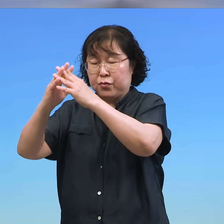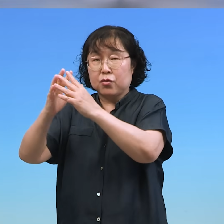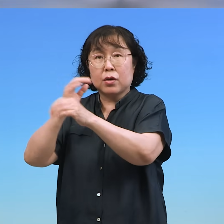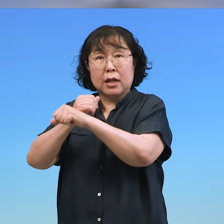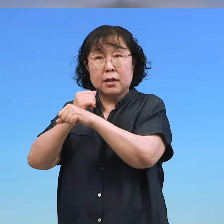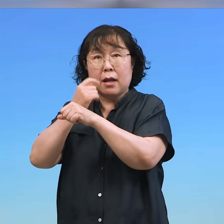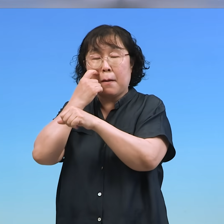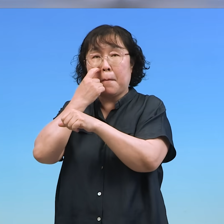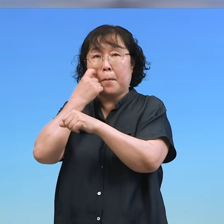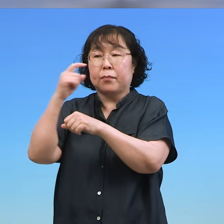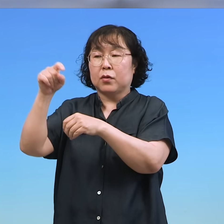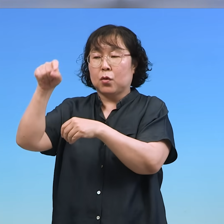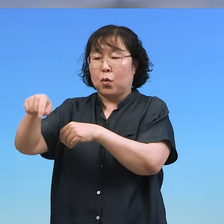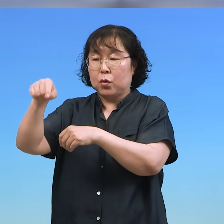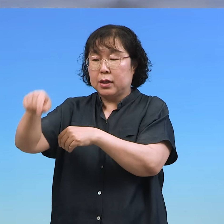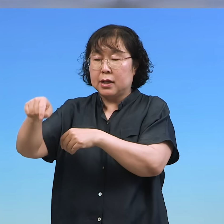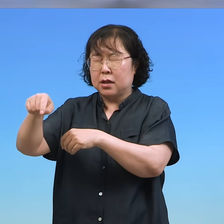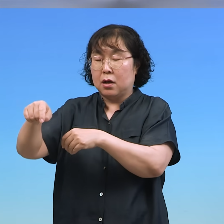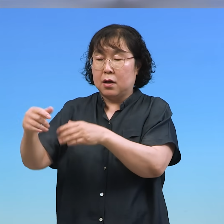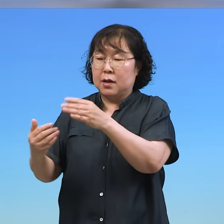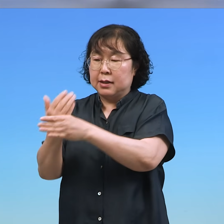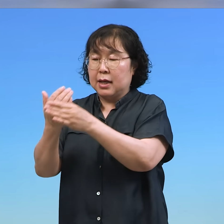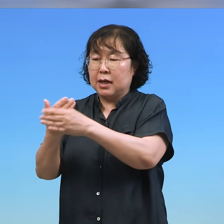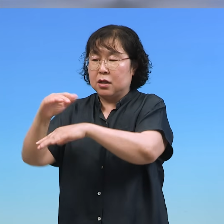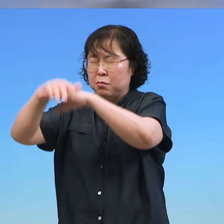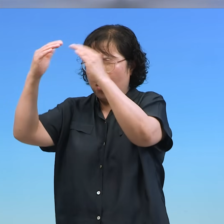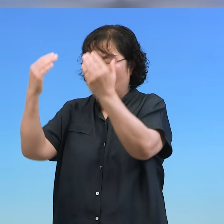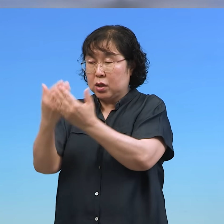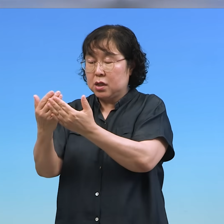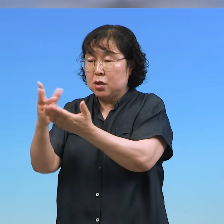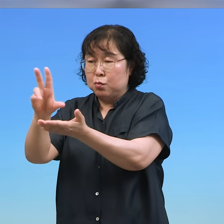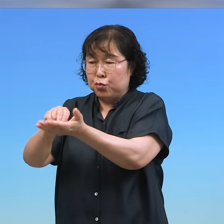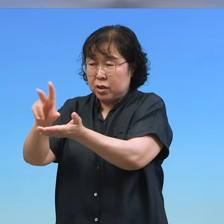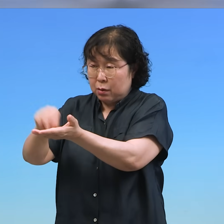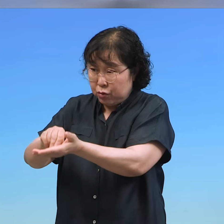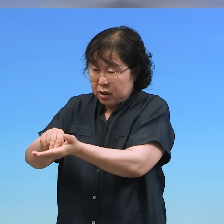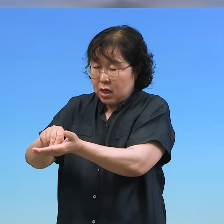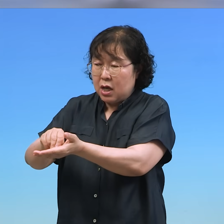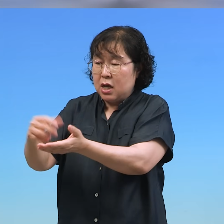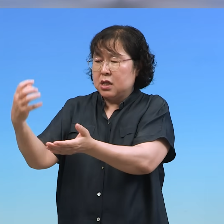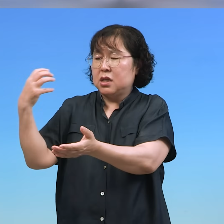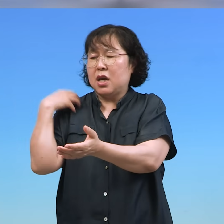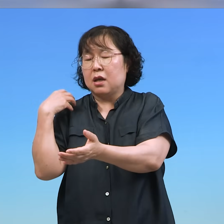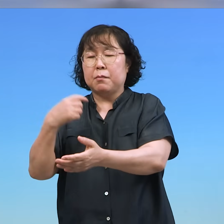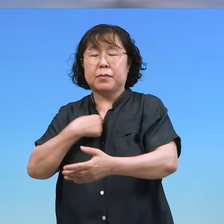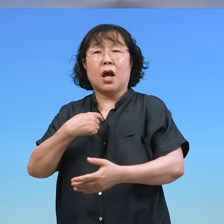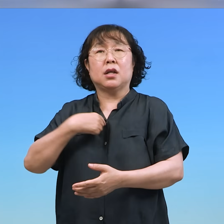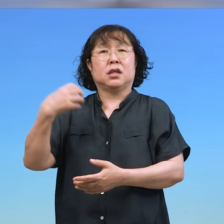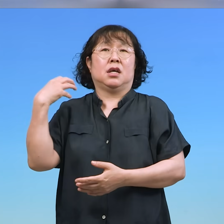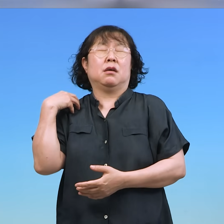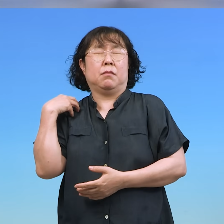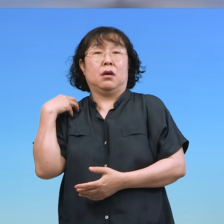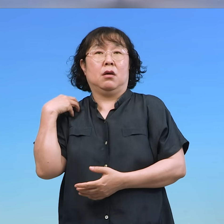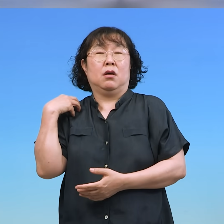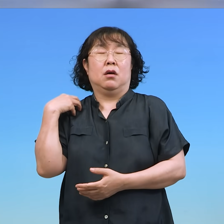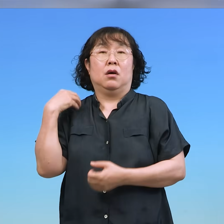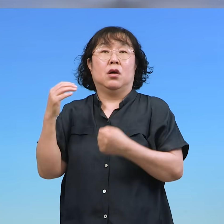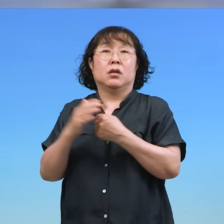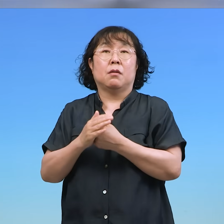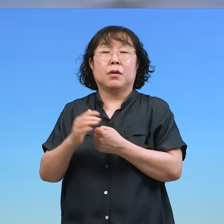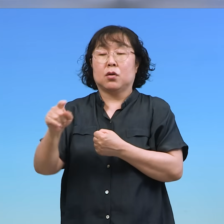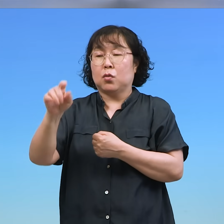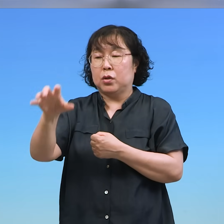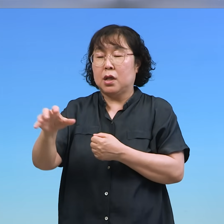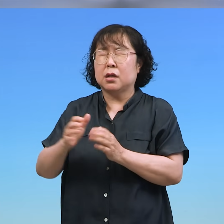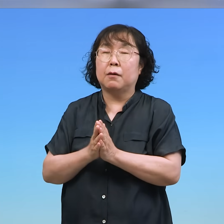되는데 거기서 일어나는 모든 책임은 제가 져야 되잖아요. 누구에게 내가 책임을 떠밀겠냐고요.